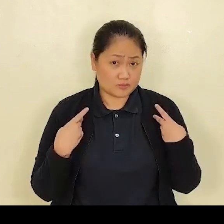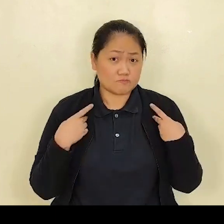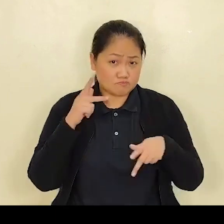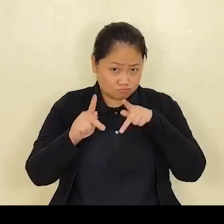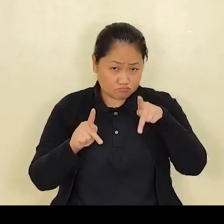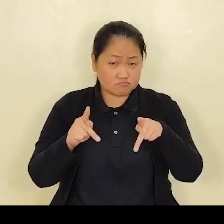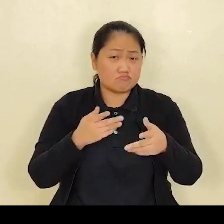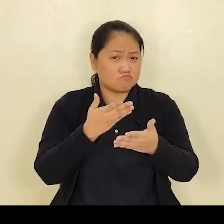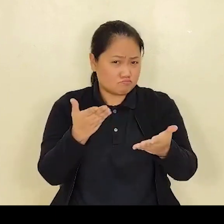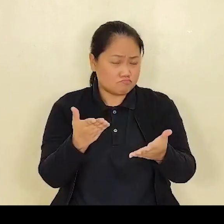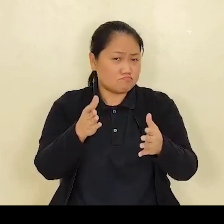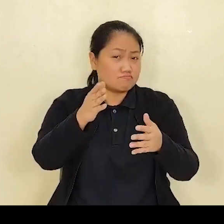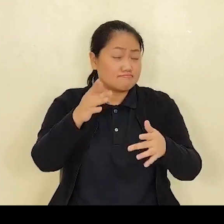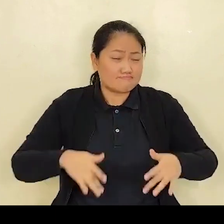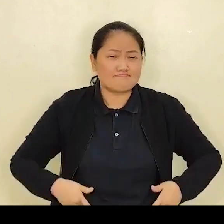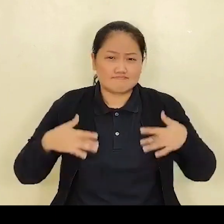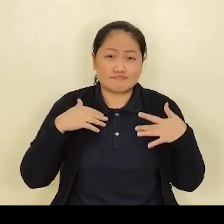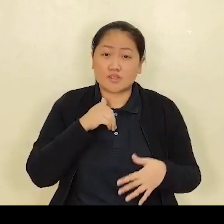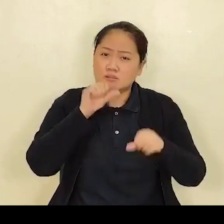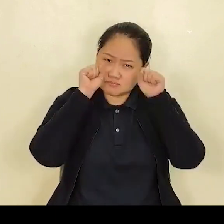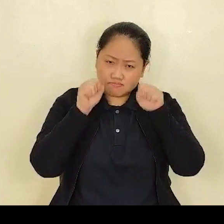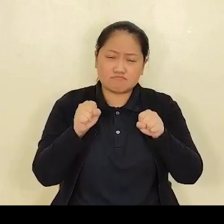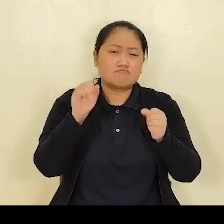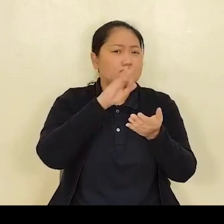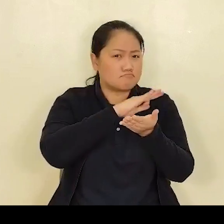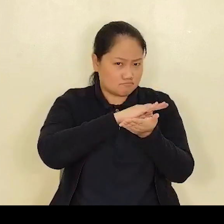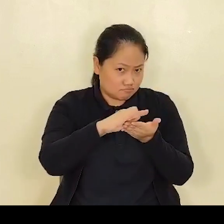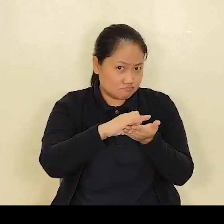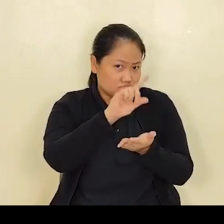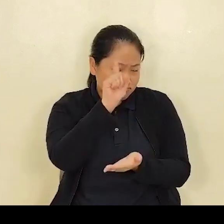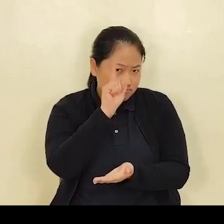Meron pa bang mga tao sa iyong buhay na hindi mo kayang patawarin?